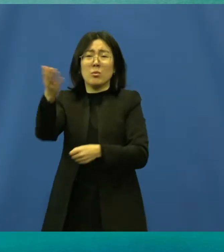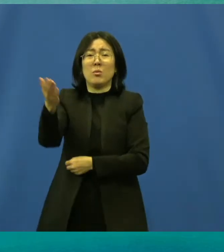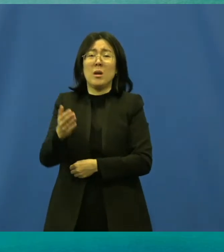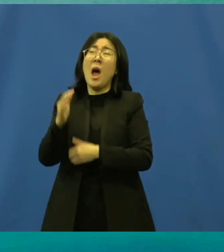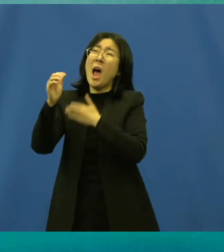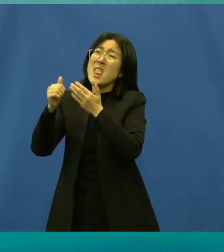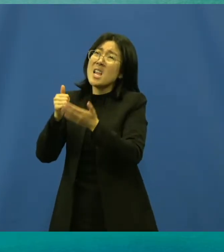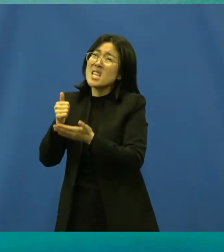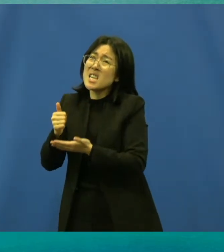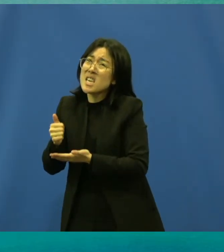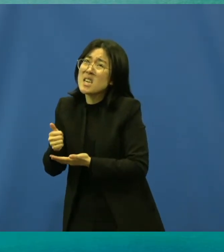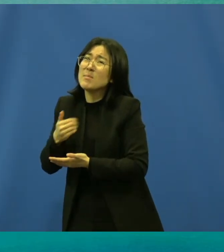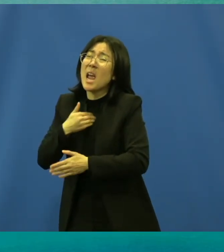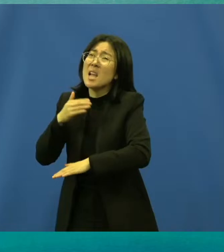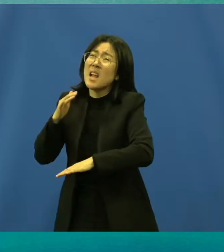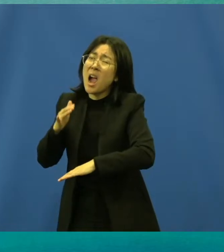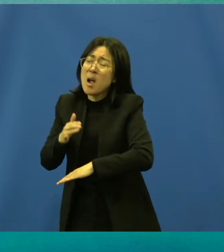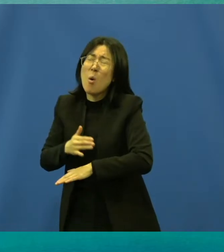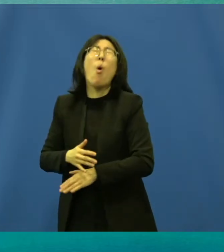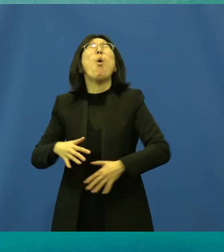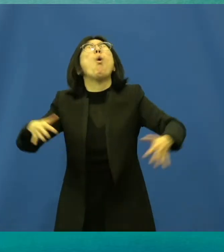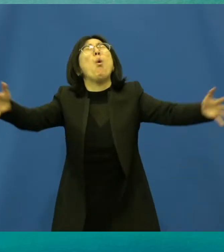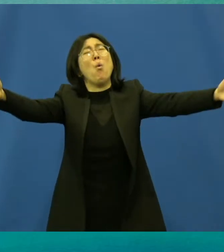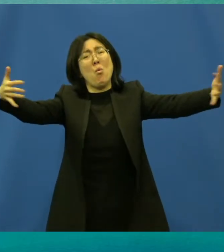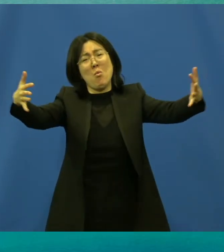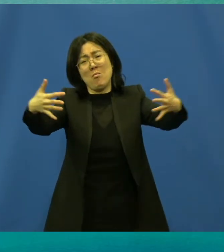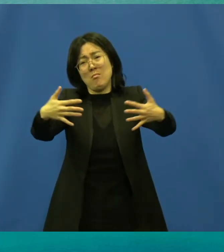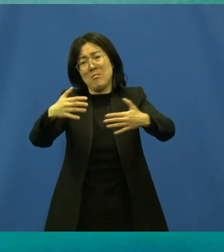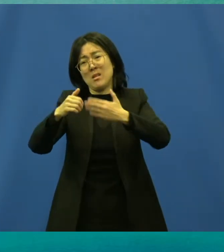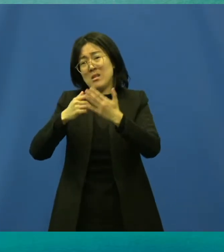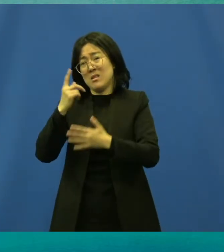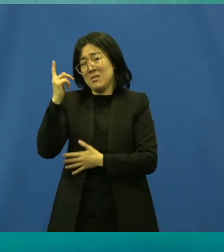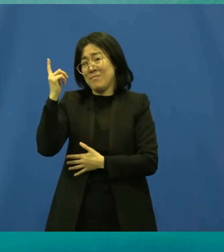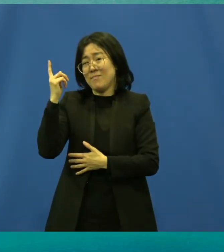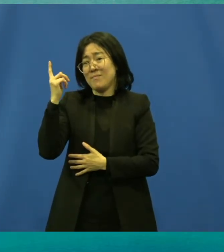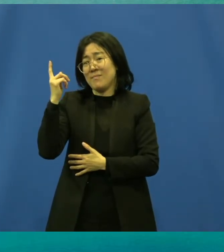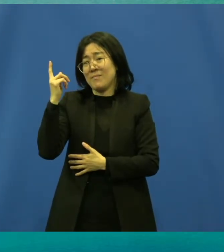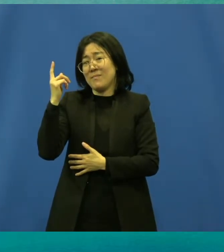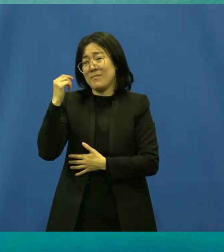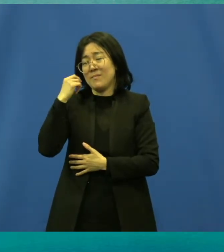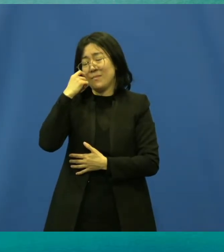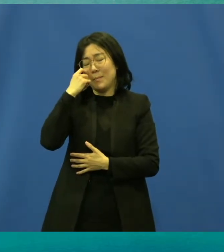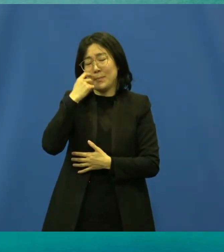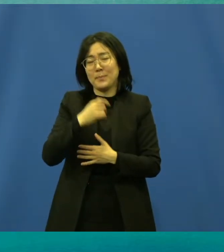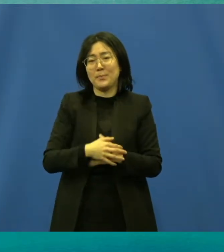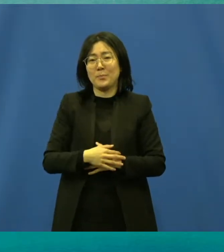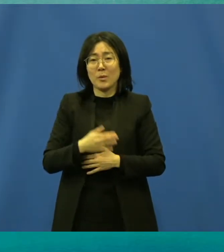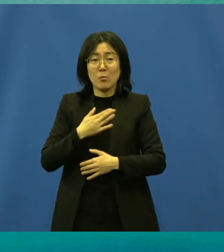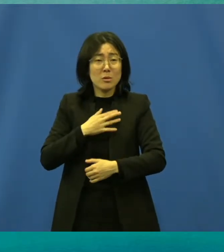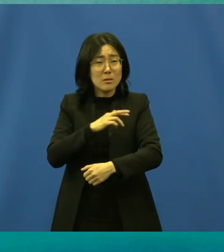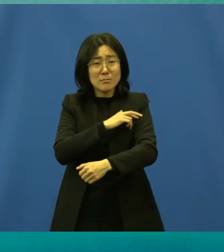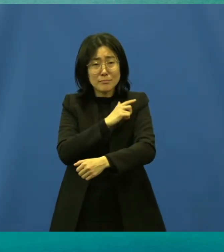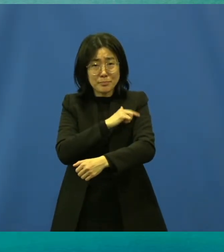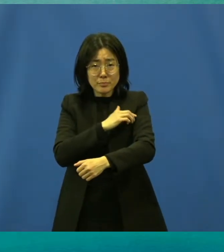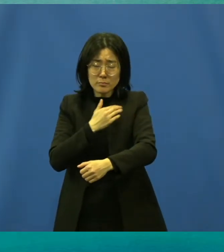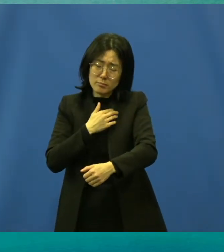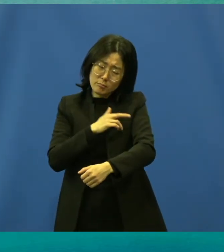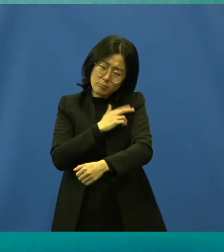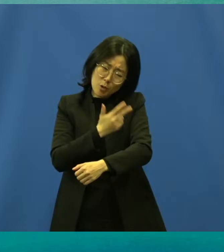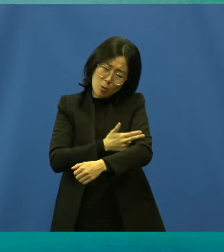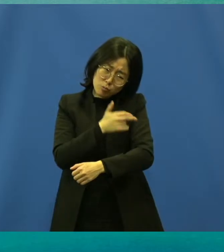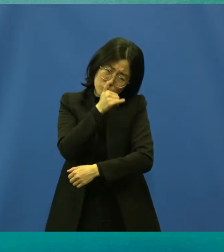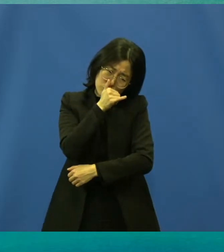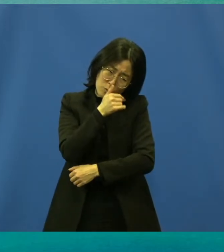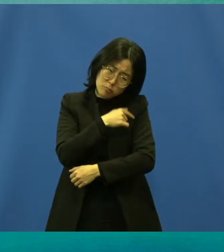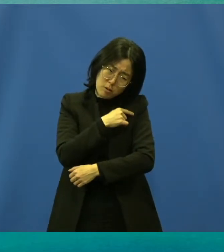하면 우리의 손을 그분은 잡아주십니다. 자격 없고 허물